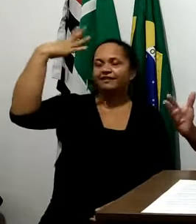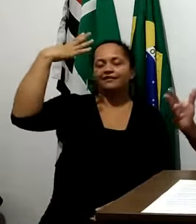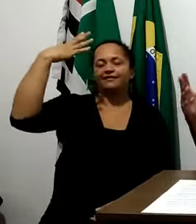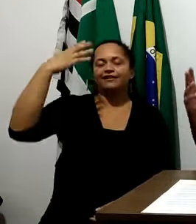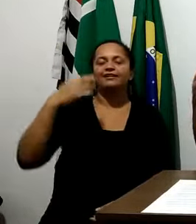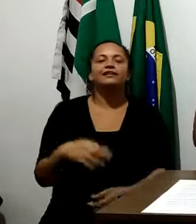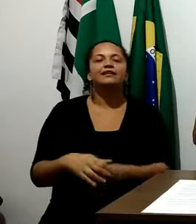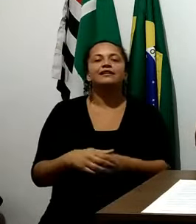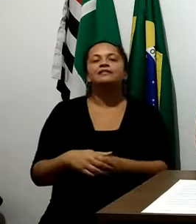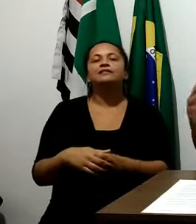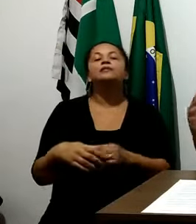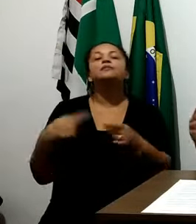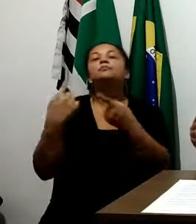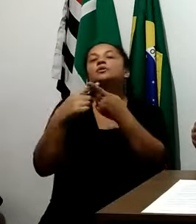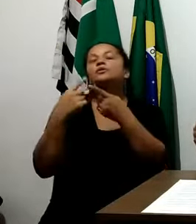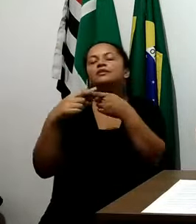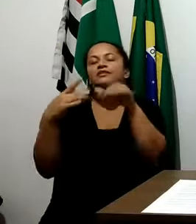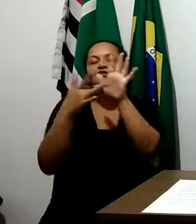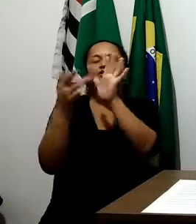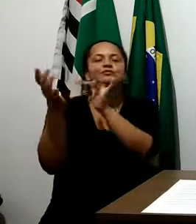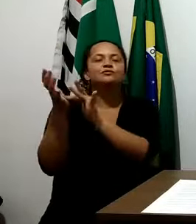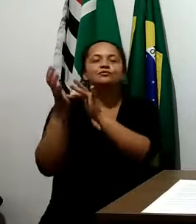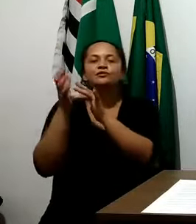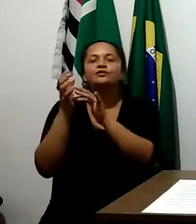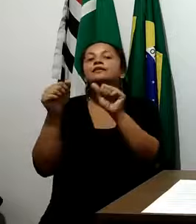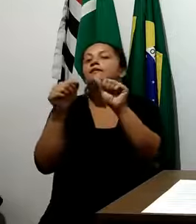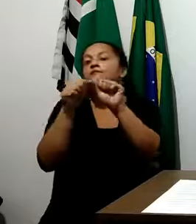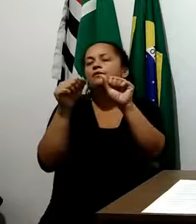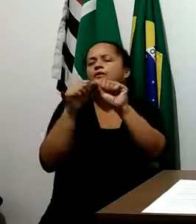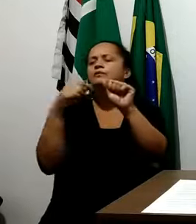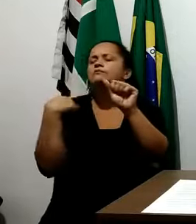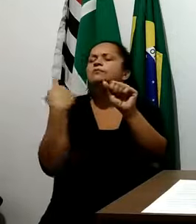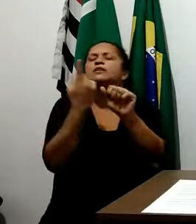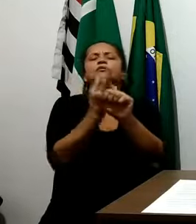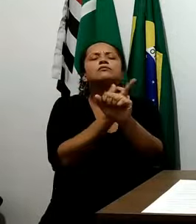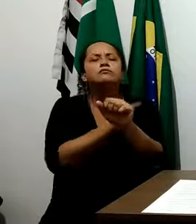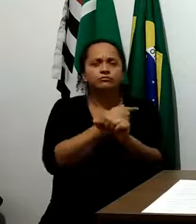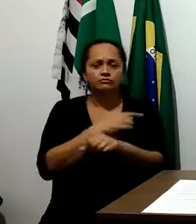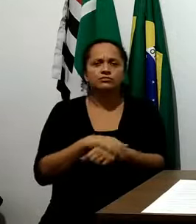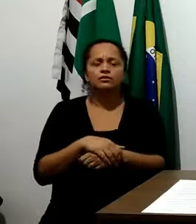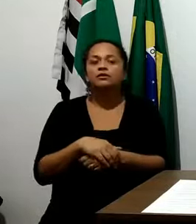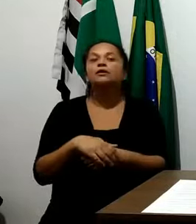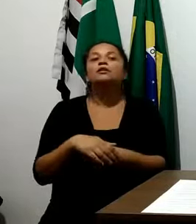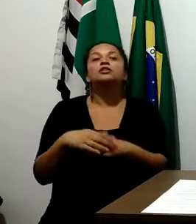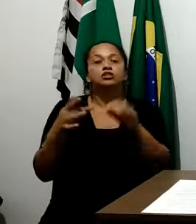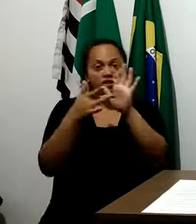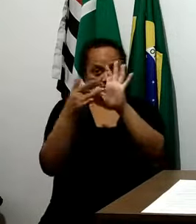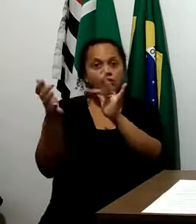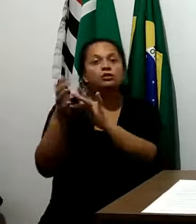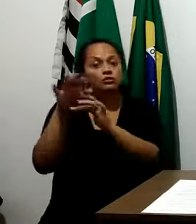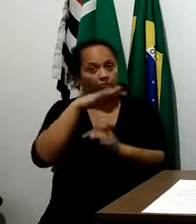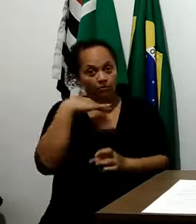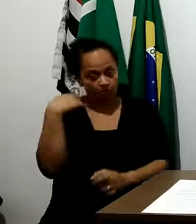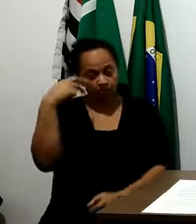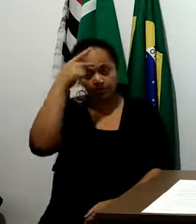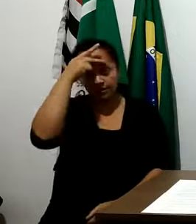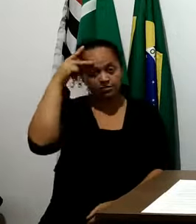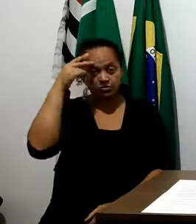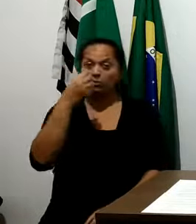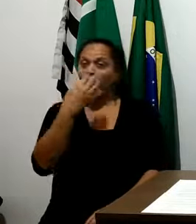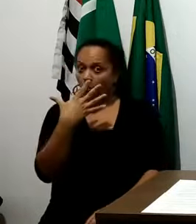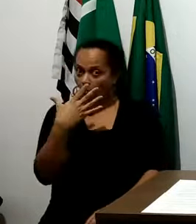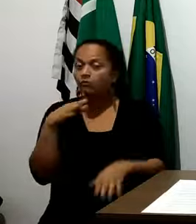um favor imerecido. Jesus morreu por nós, bons e maus. E 2 Timóteo